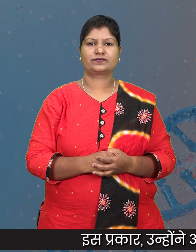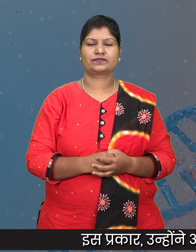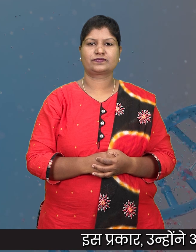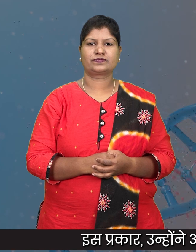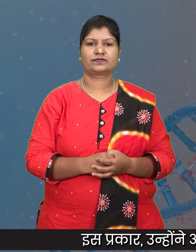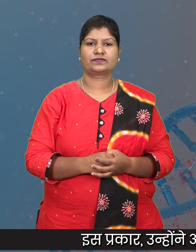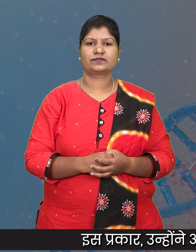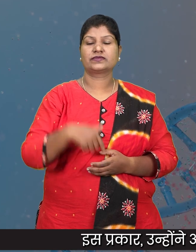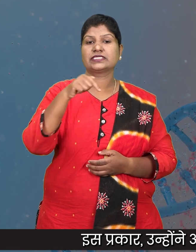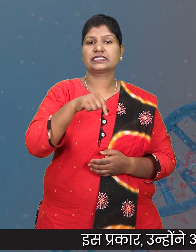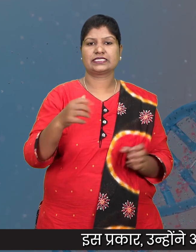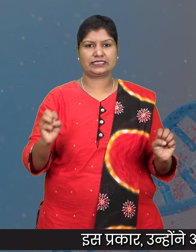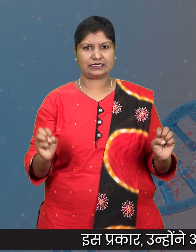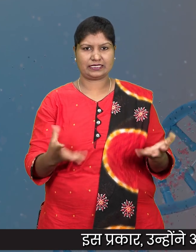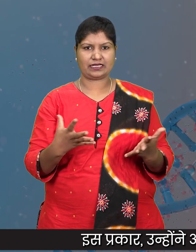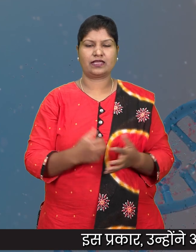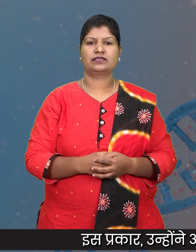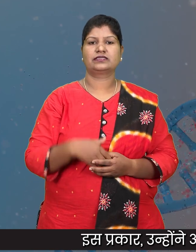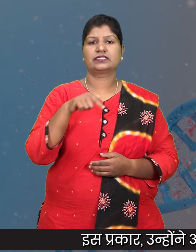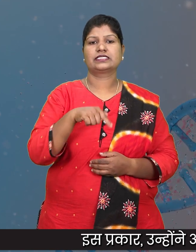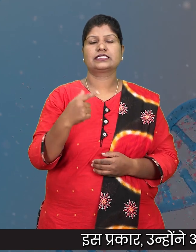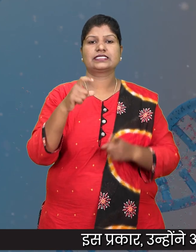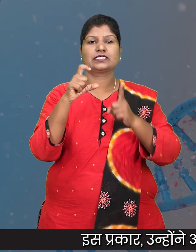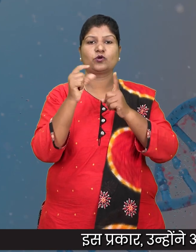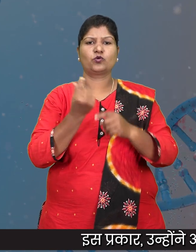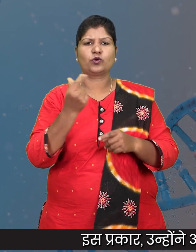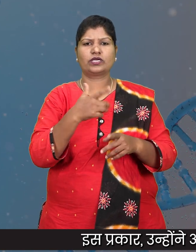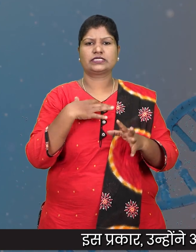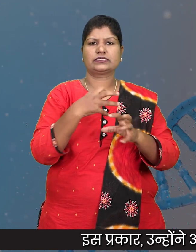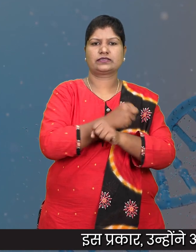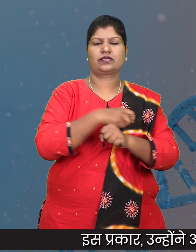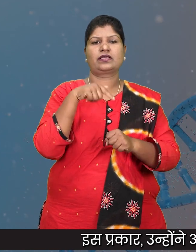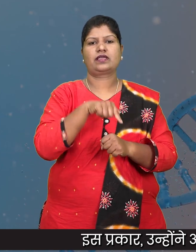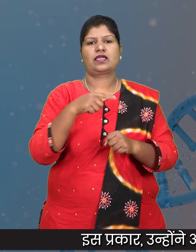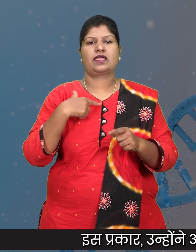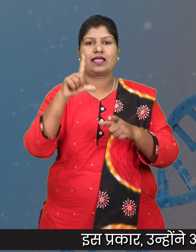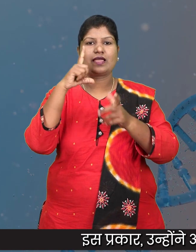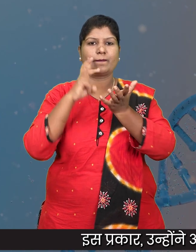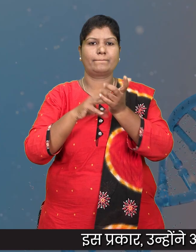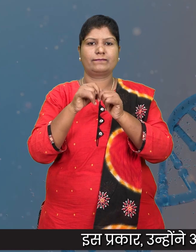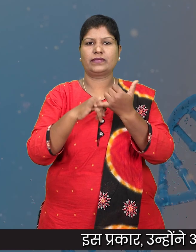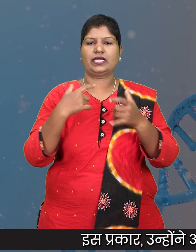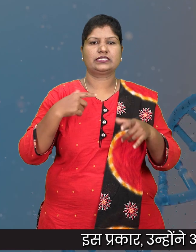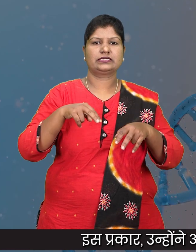इस प्रकार उन्होंने अपने अंगों का उपयोग करना बंद कर दिया था।